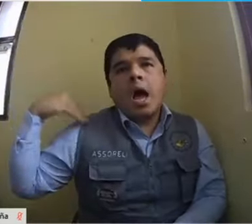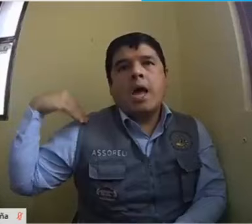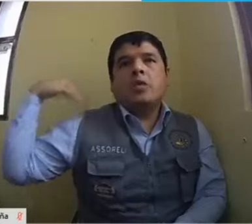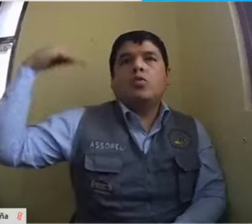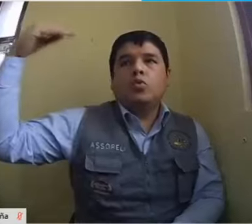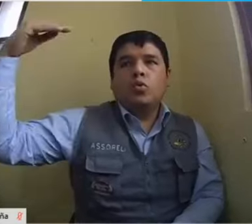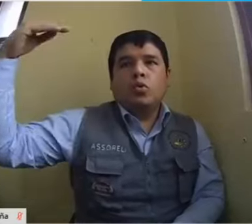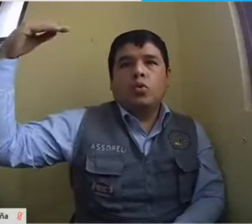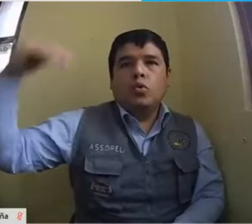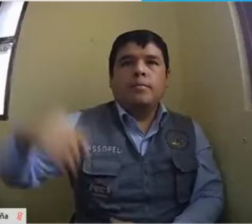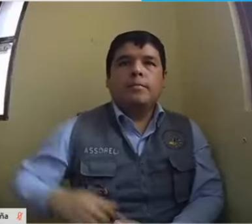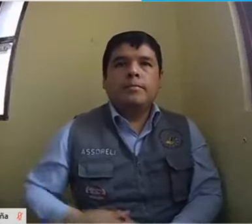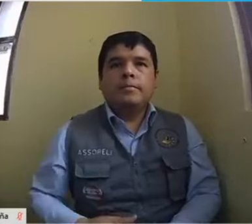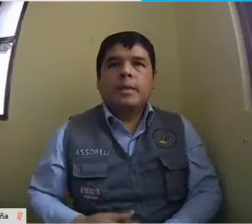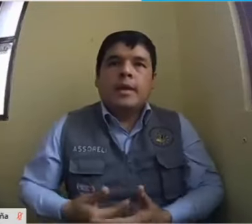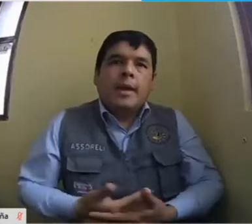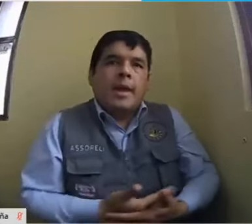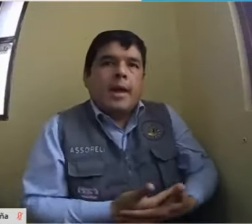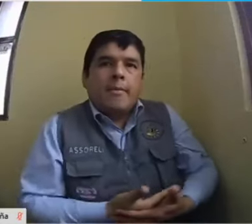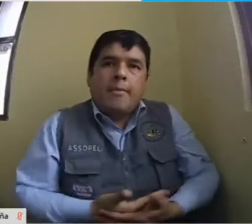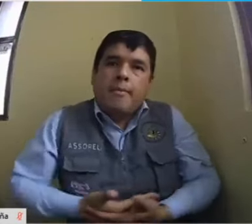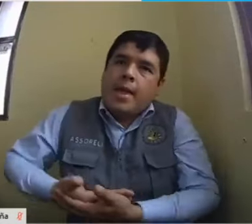Adulto, acuérdense del hombro. Adulto,